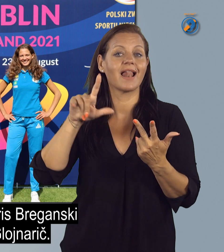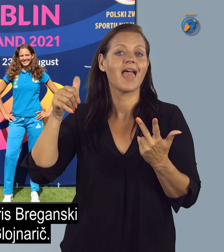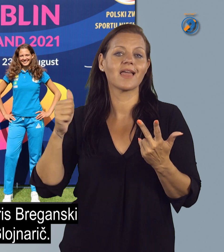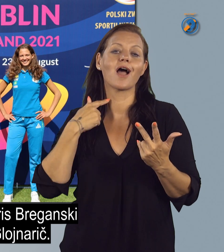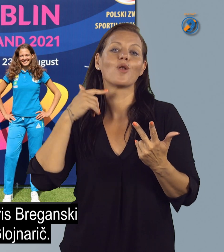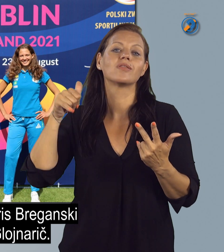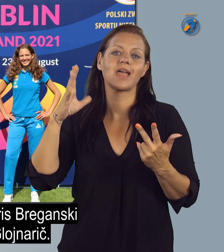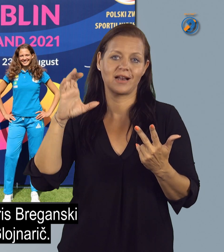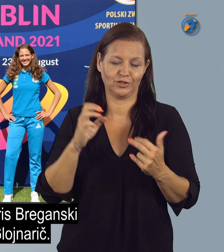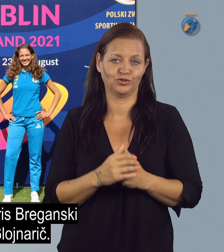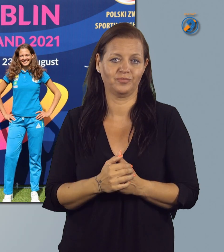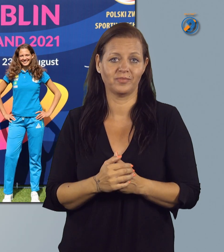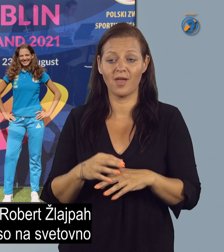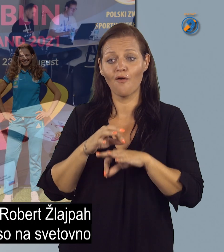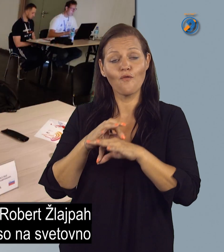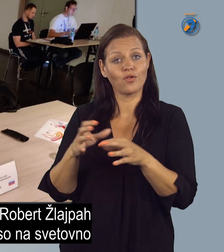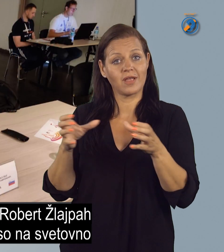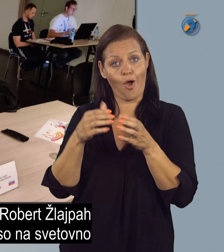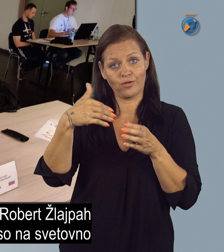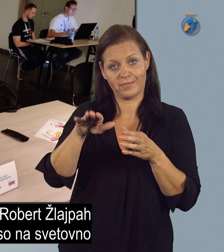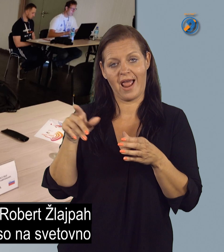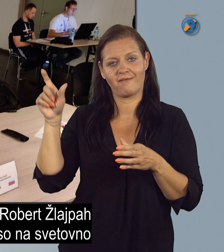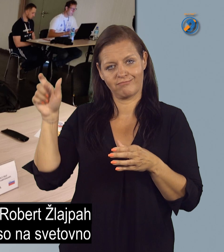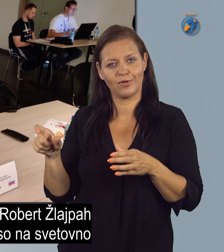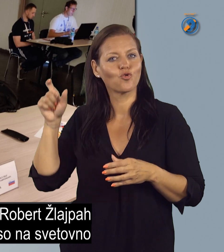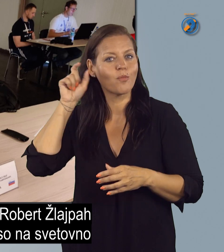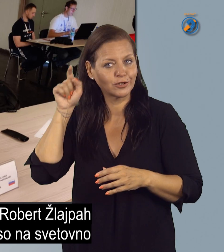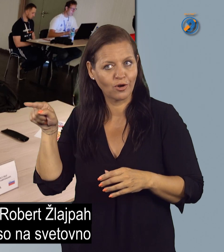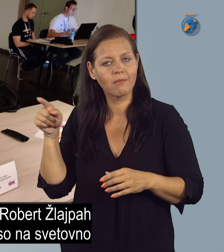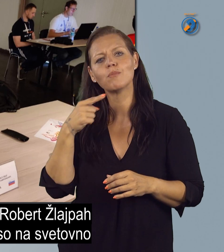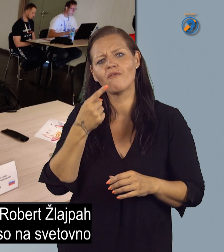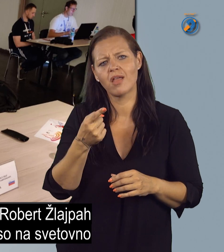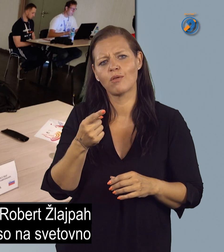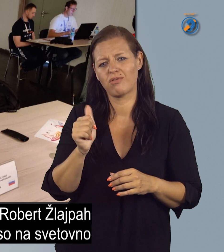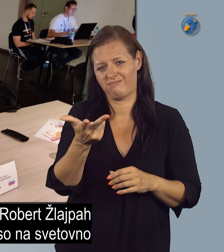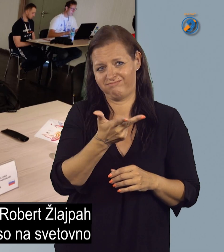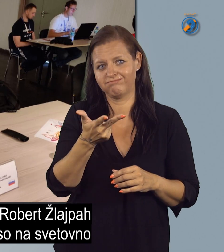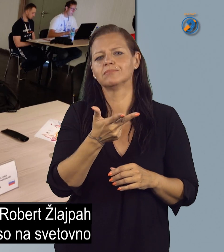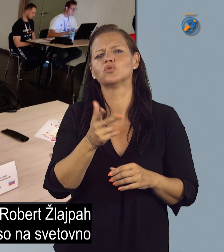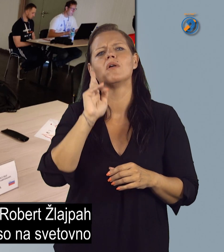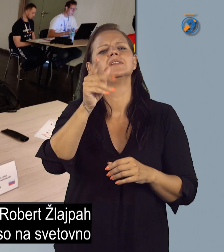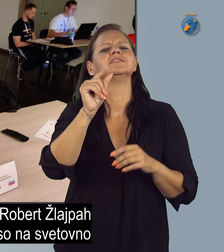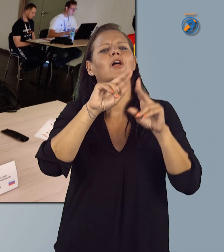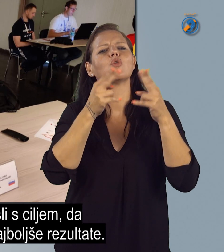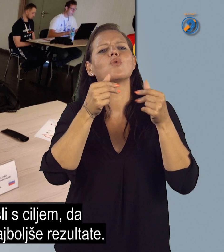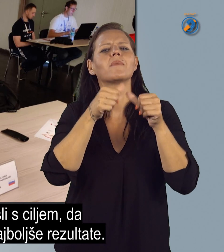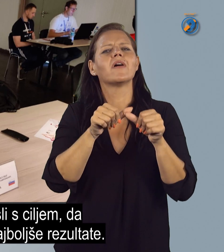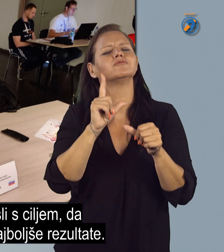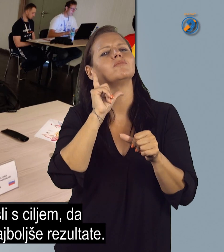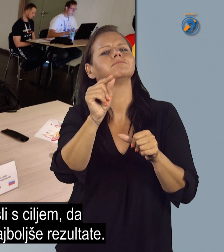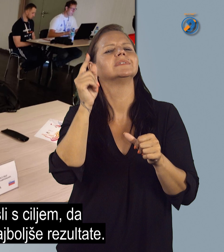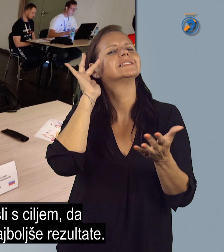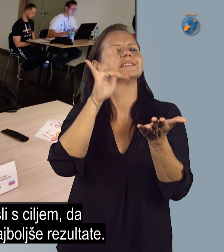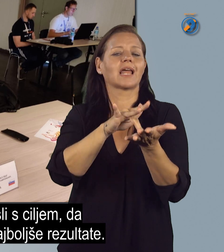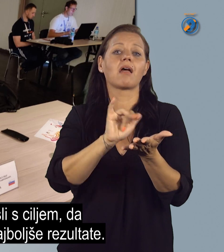Leja Glojnarič. Vodja odprave Robert Žlajpah je povedal, da so na svetovno prvenstvo odšli s ciljem,